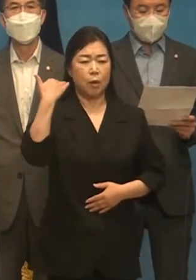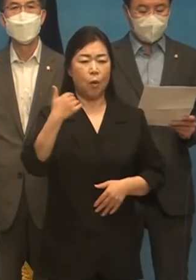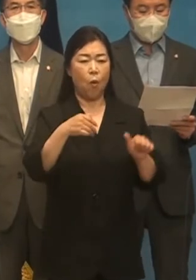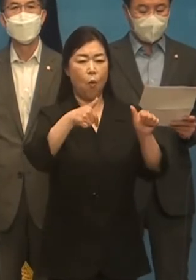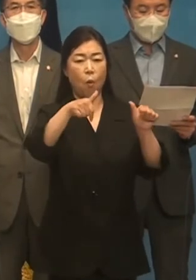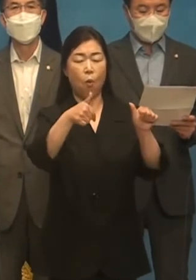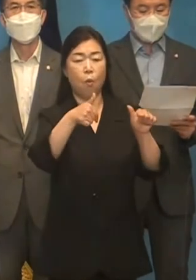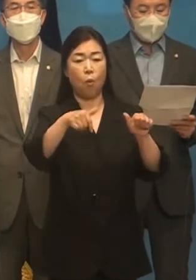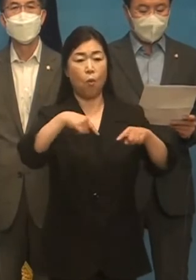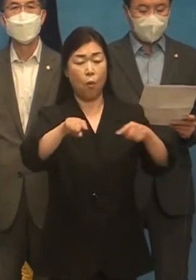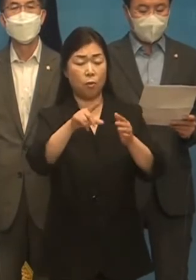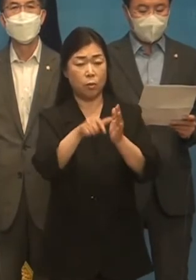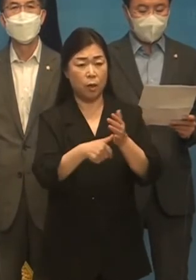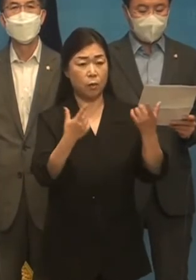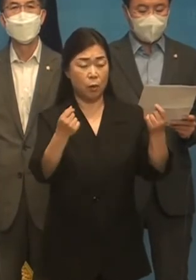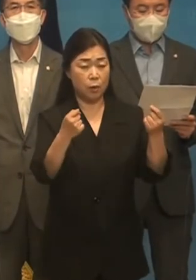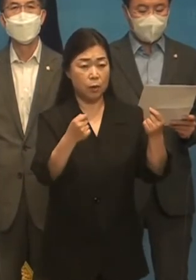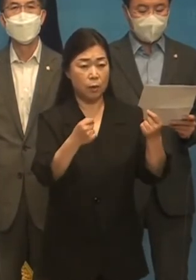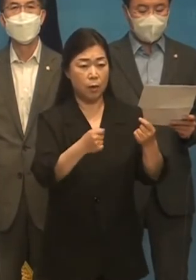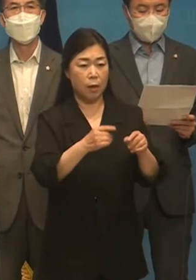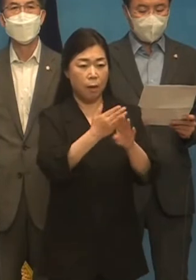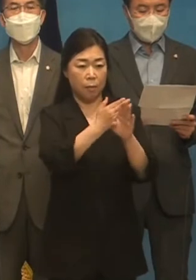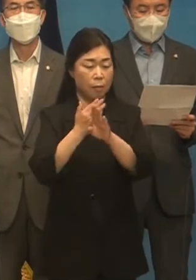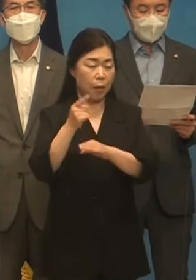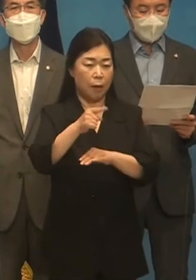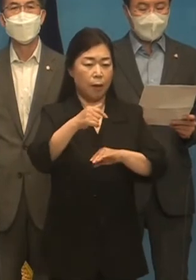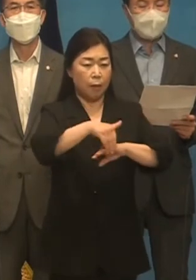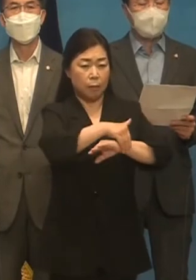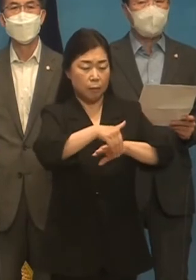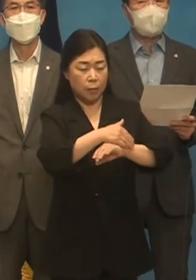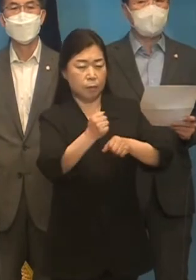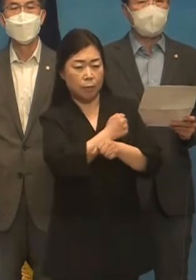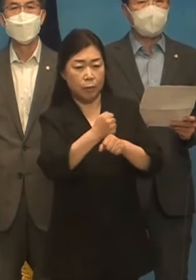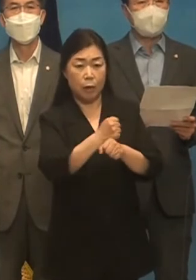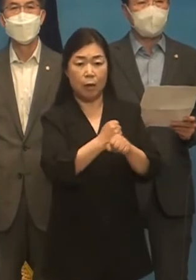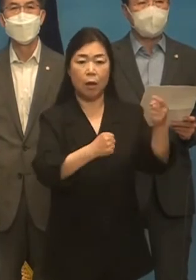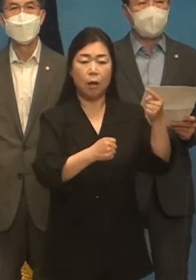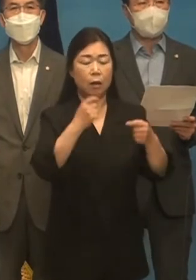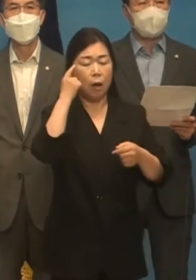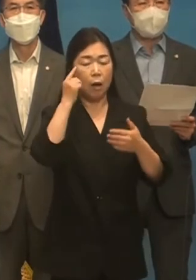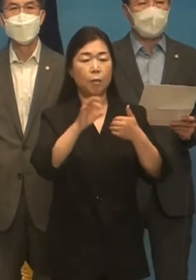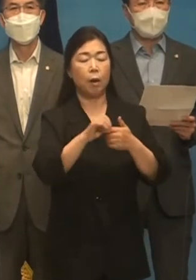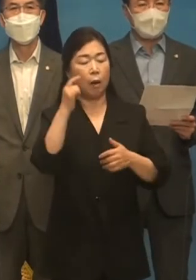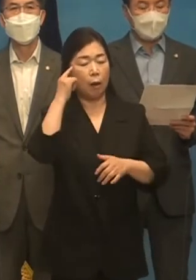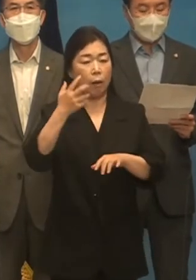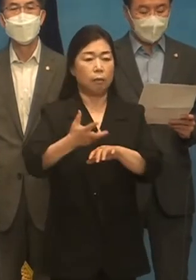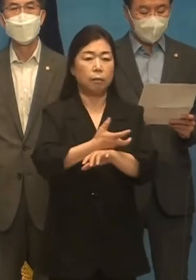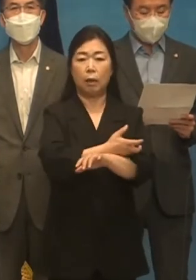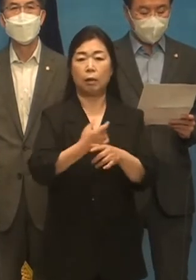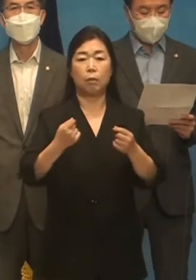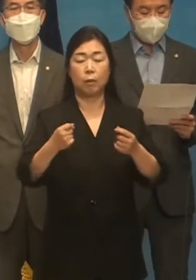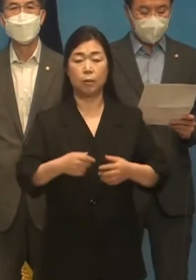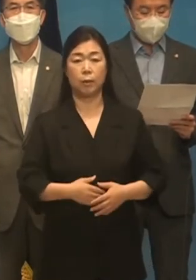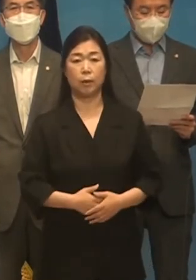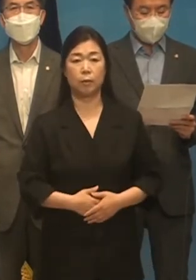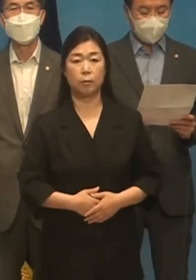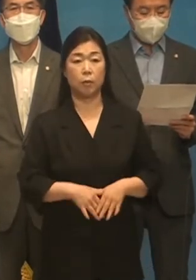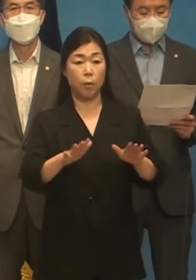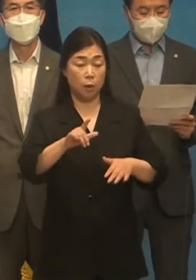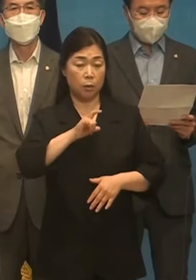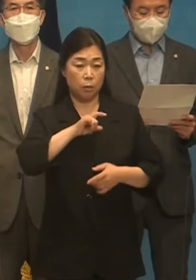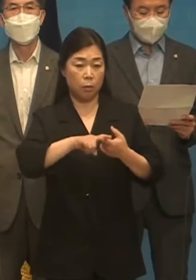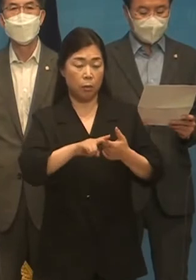있었을 법한 음습한 정치 공작에 상상만 해도 소름이 돋습니다. 이번 의혹에